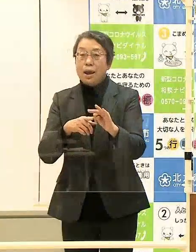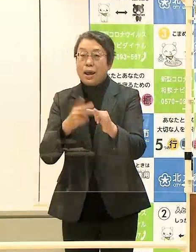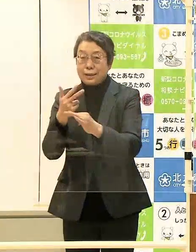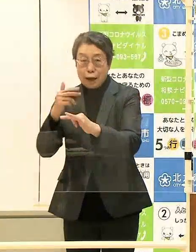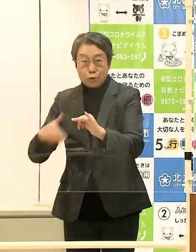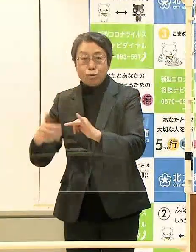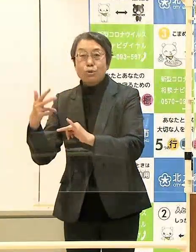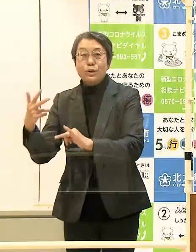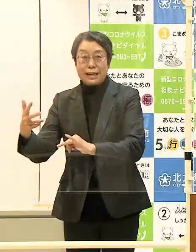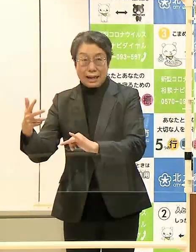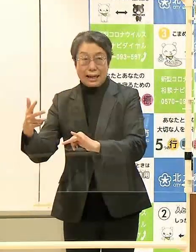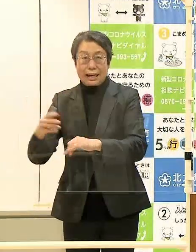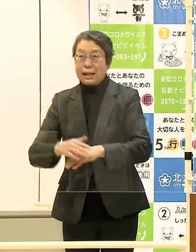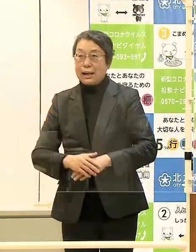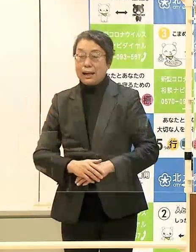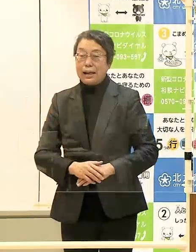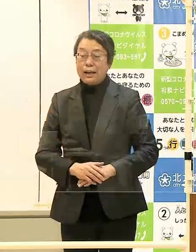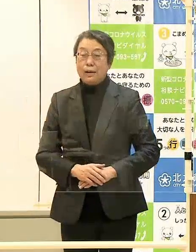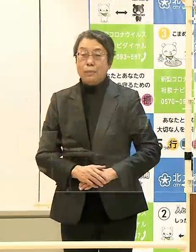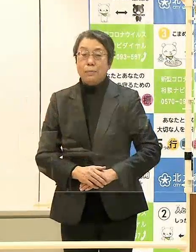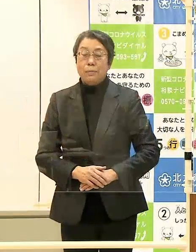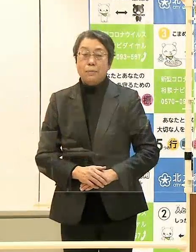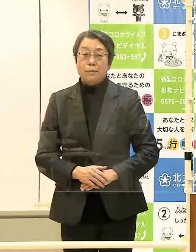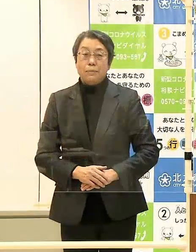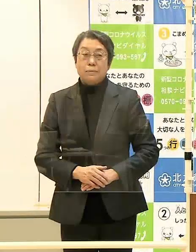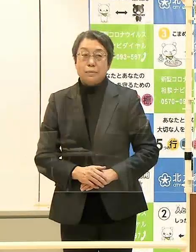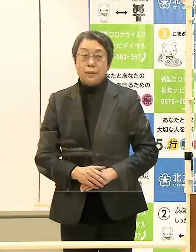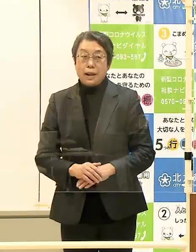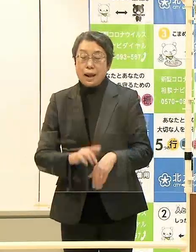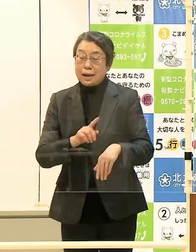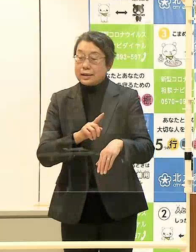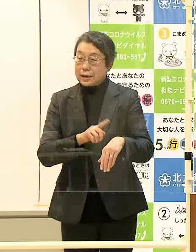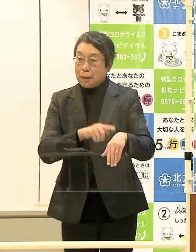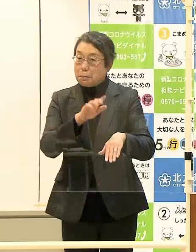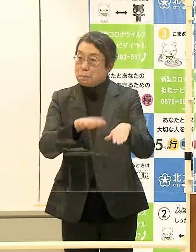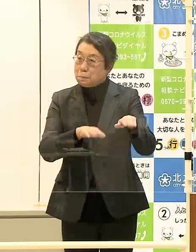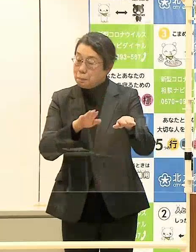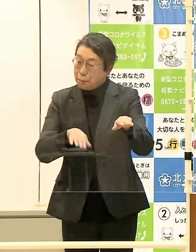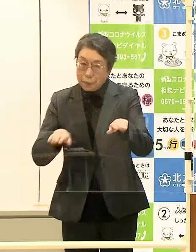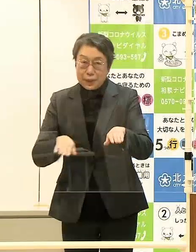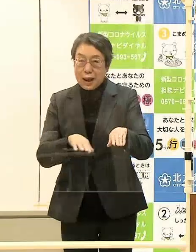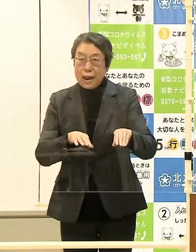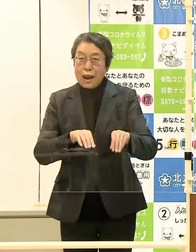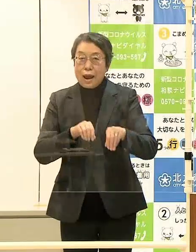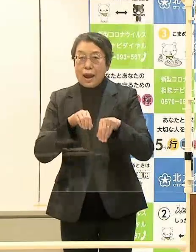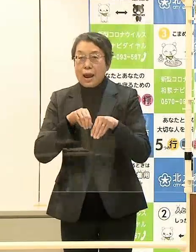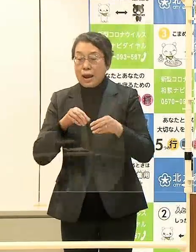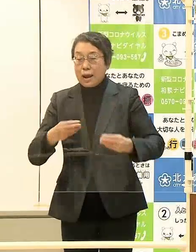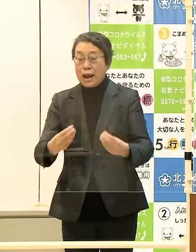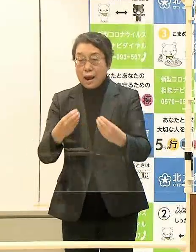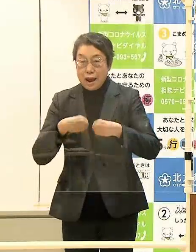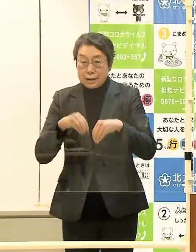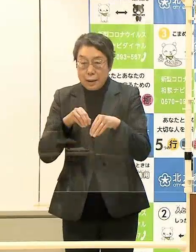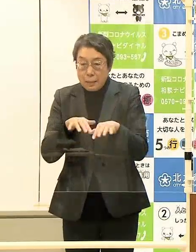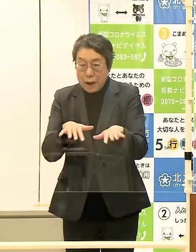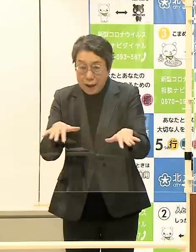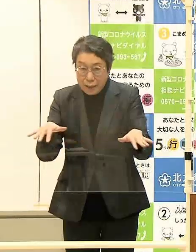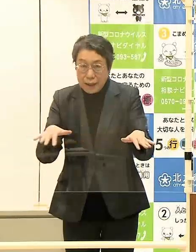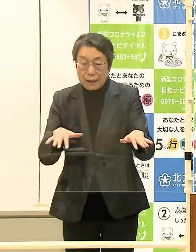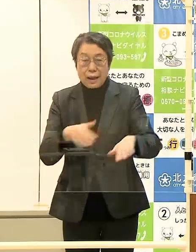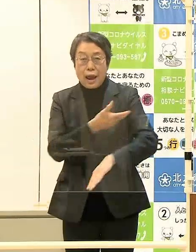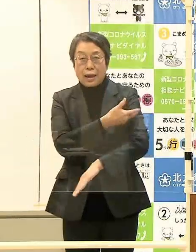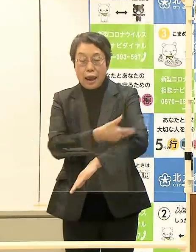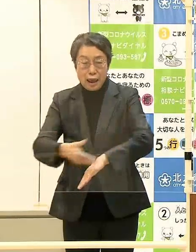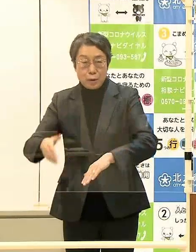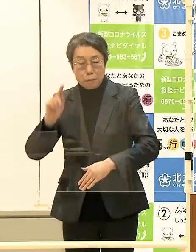北九州市とこのように時間を置いて感染が拡大してきた経緯を考えます